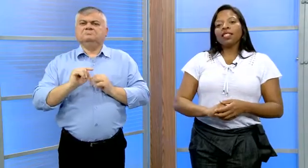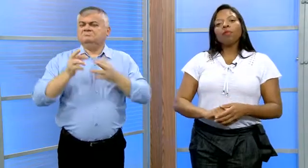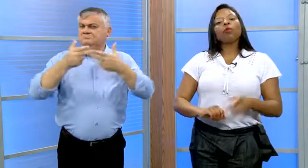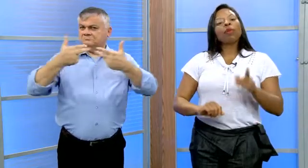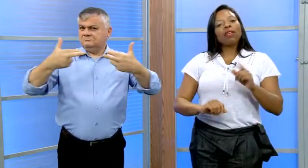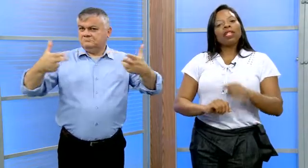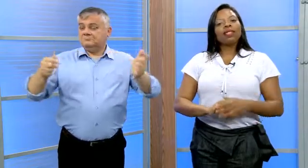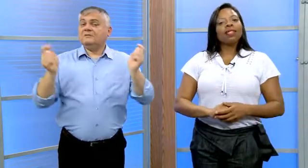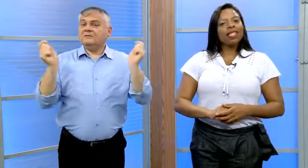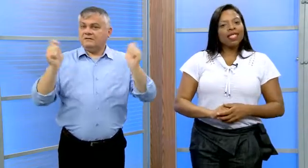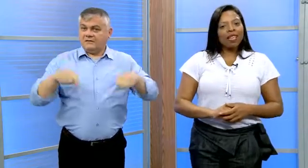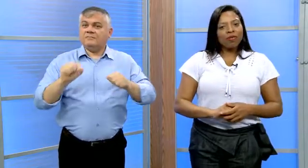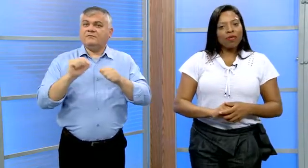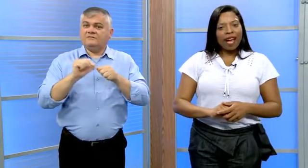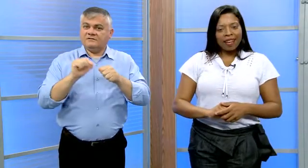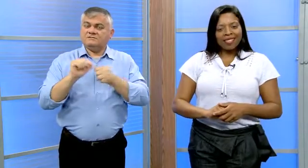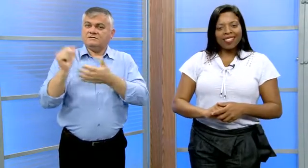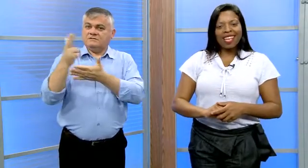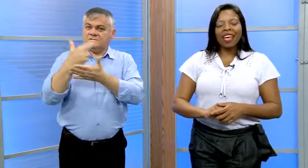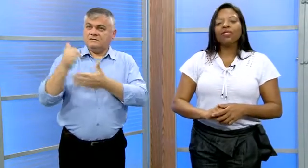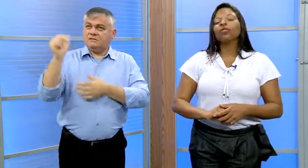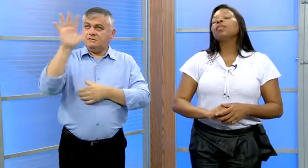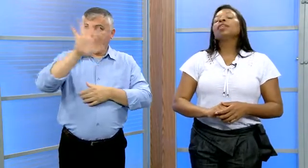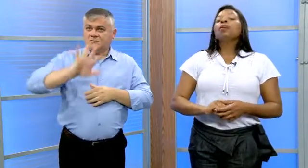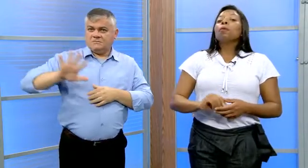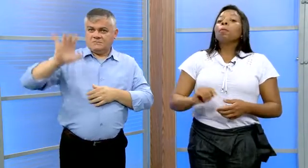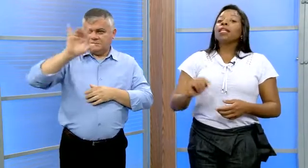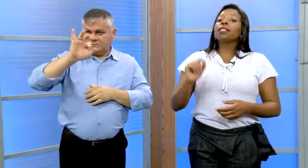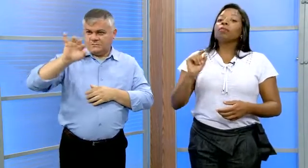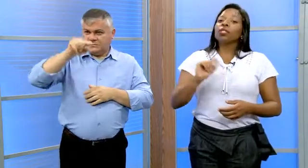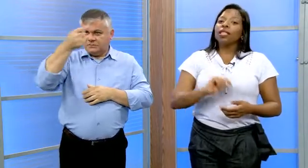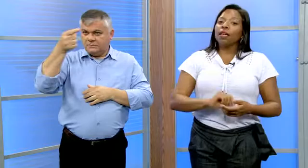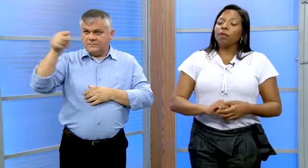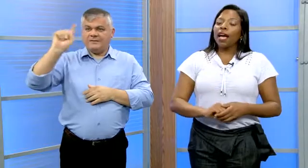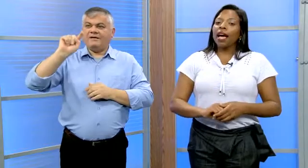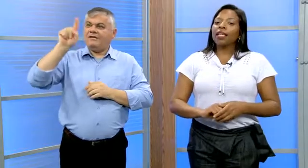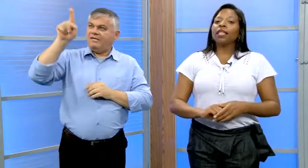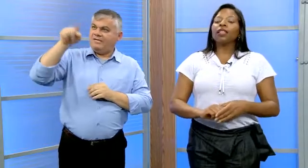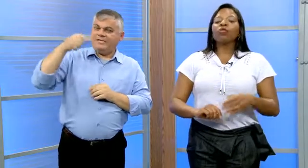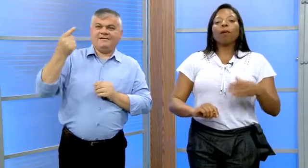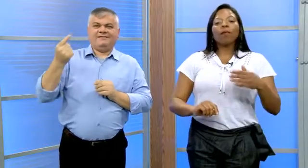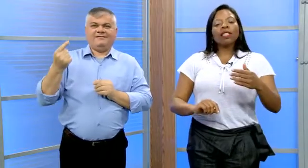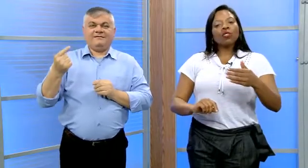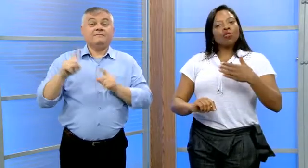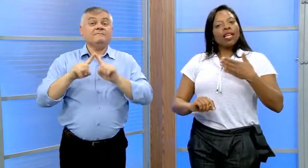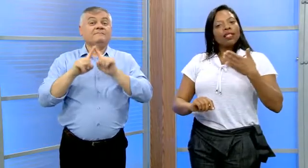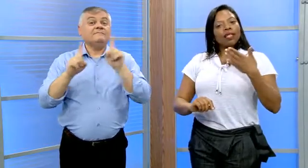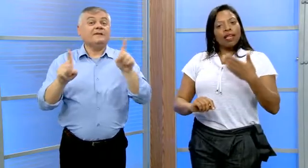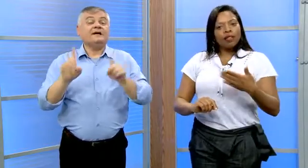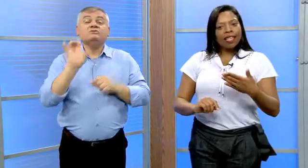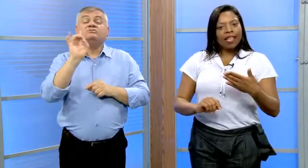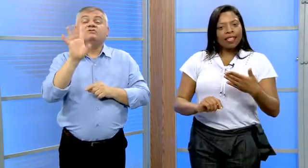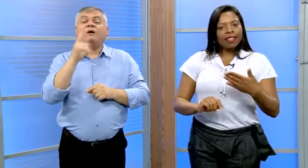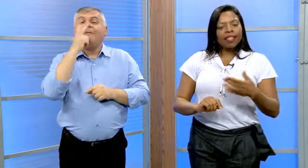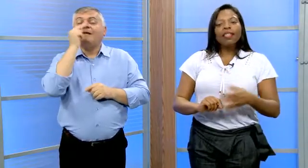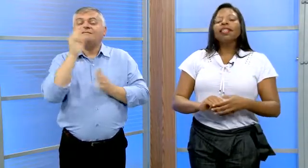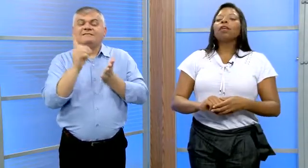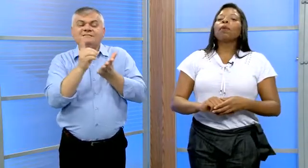sim por meio desse desenho no ar, certo? Mas temos que lembrar que isso é apenas o desenho da letra, que para